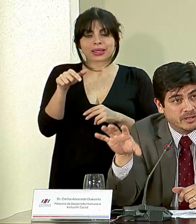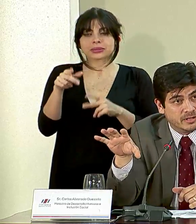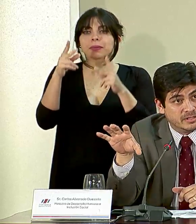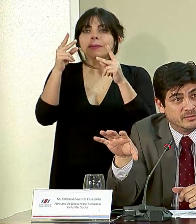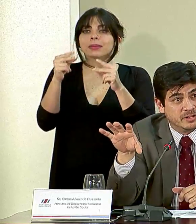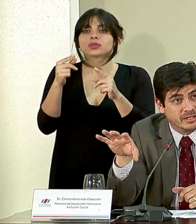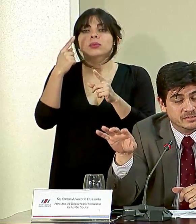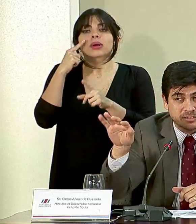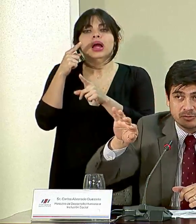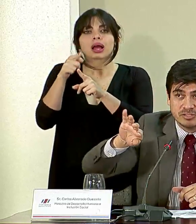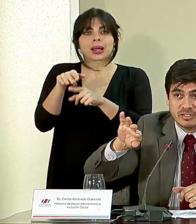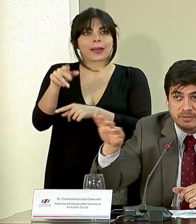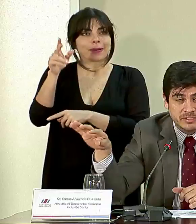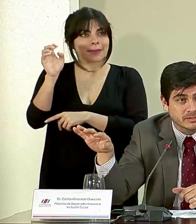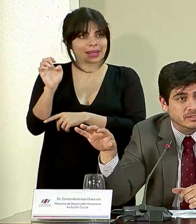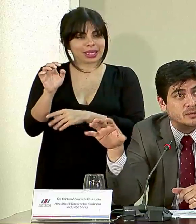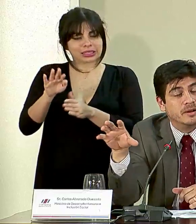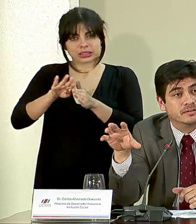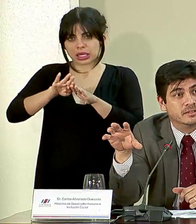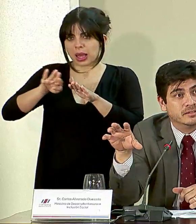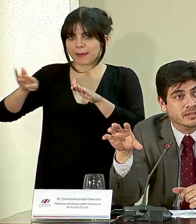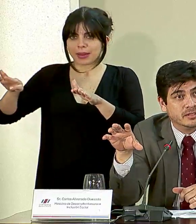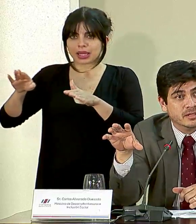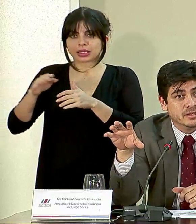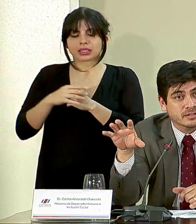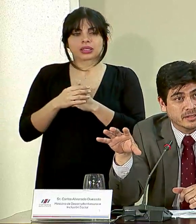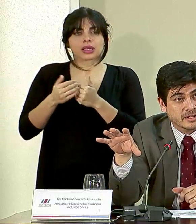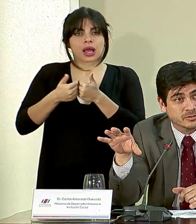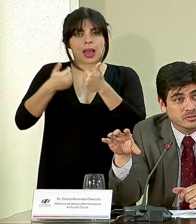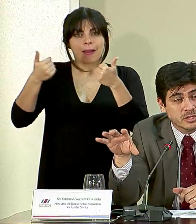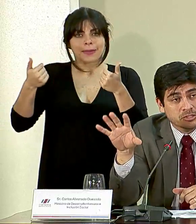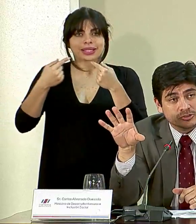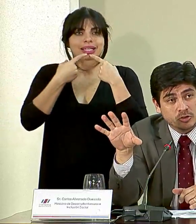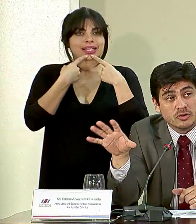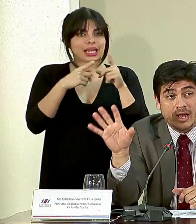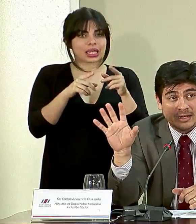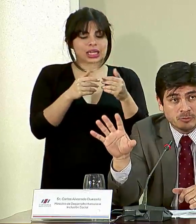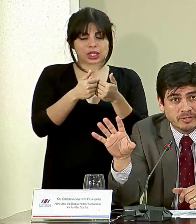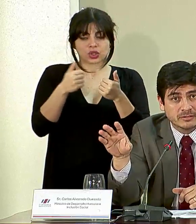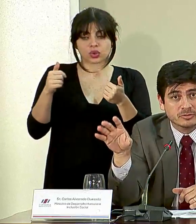presupuestado para la emergencia, eso es independiente de la parte de